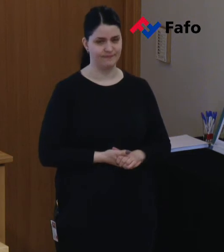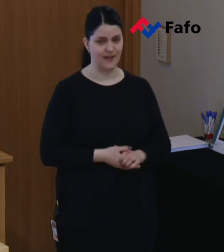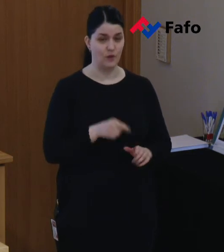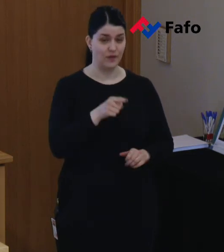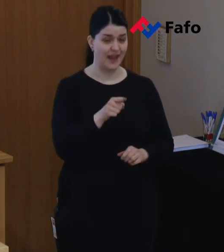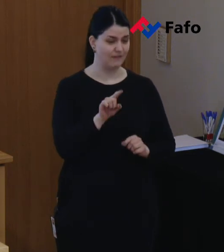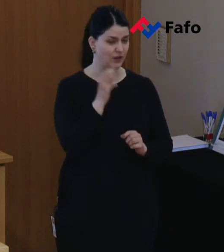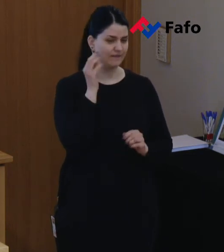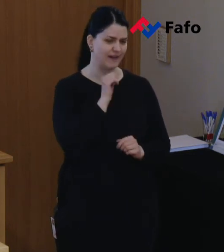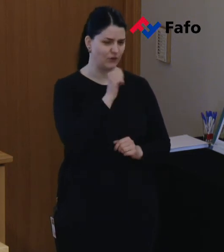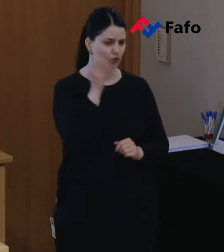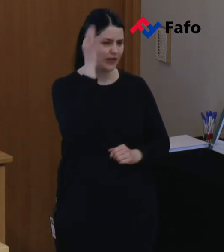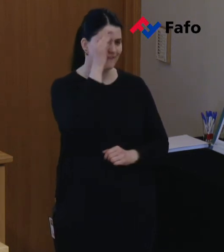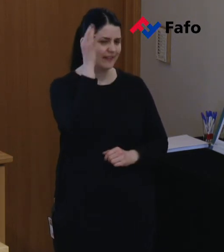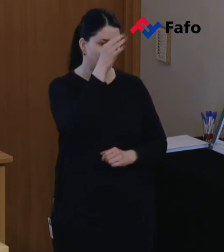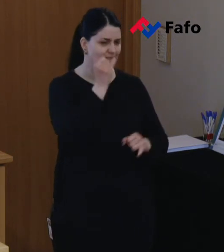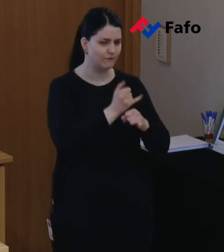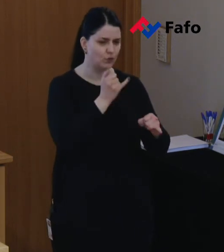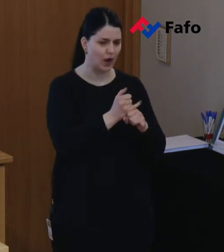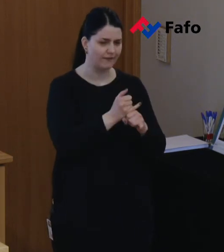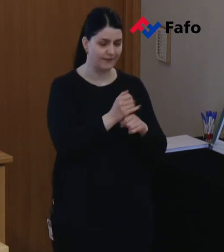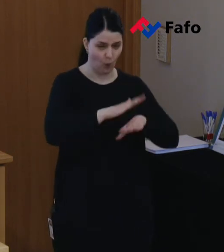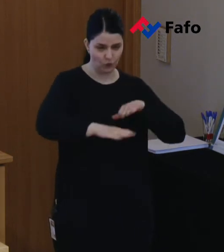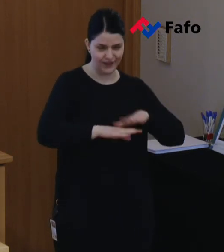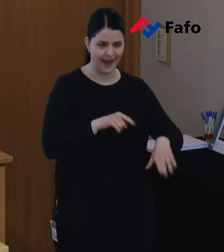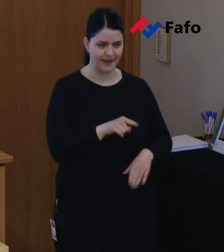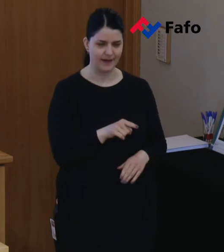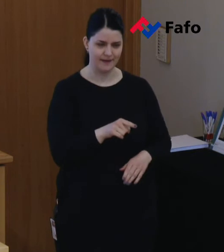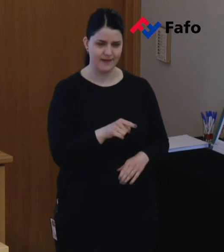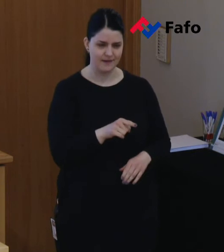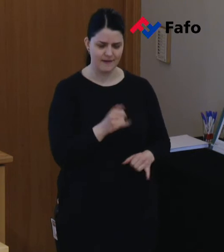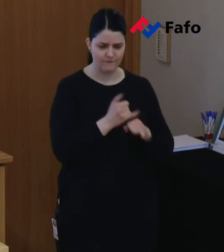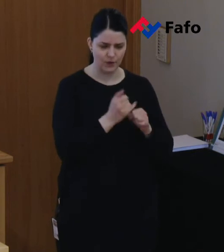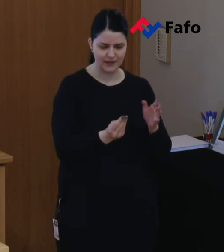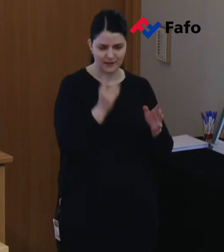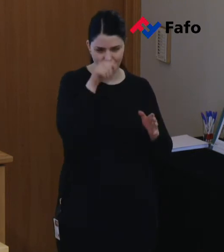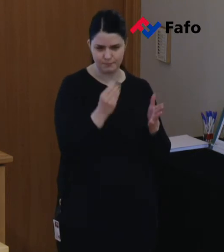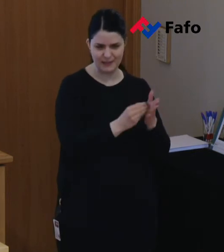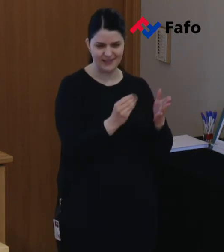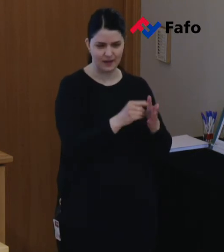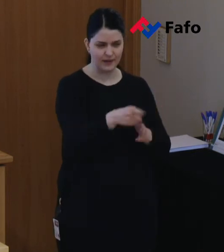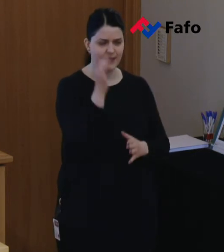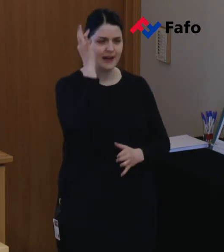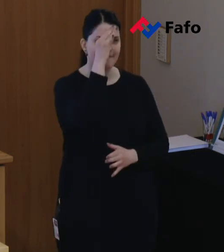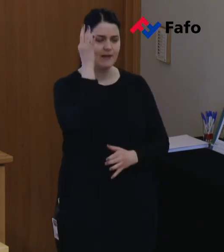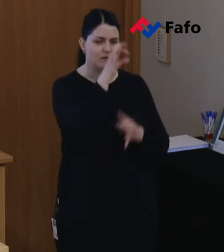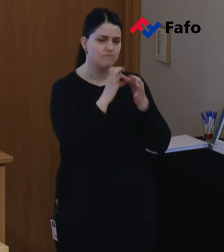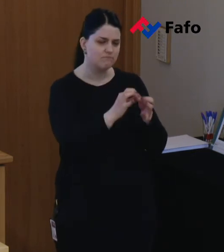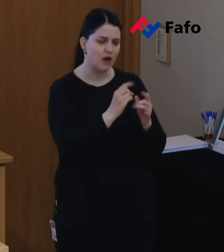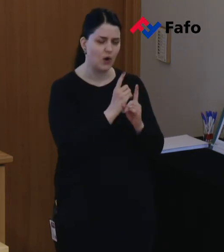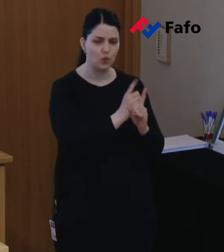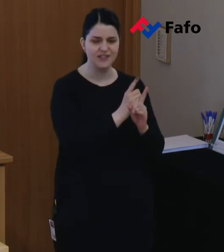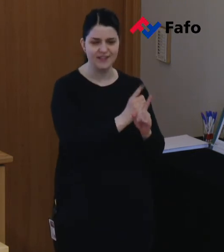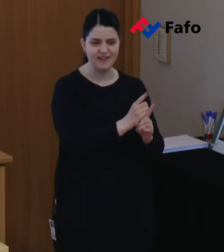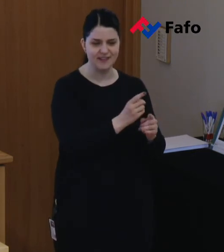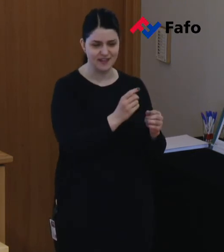jo noe som man må reflektere over, hvordan håndterer man det, hvordan kan man på en måte bidra til refleksjon rundt på en måte konsekvenser